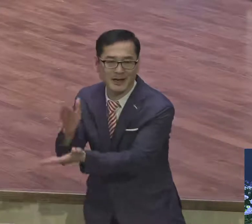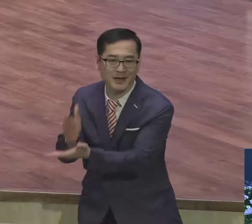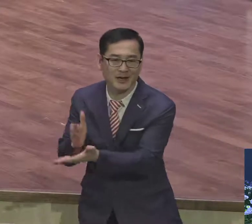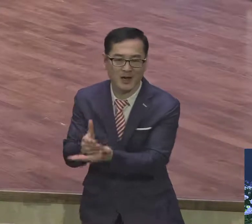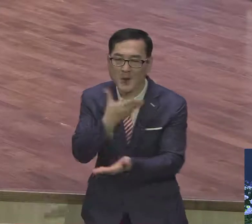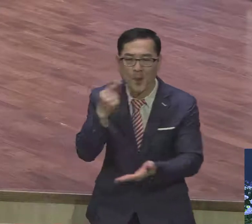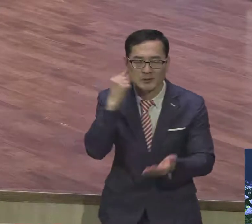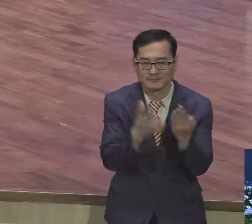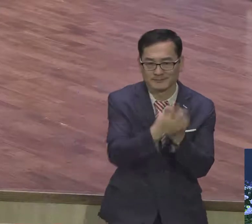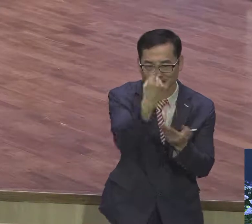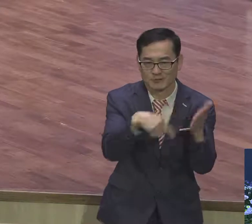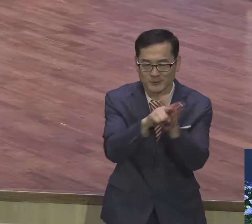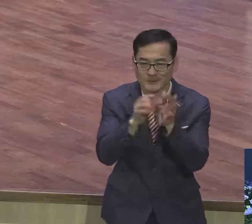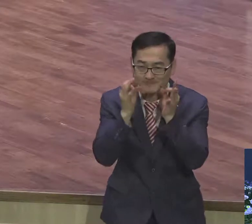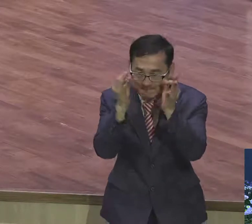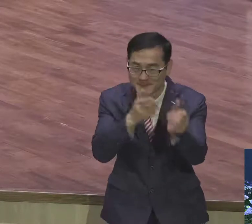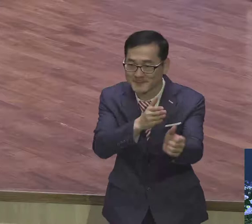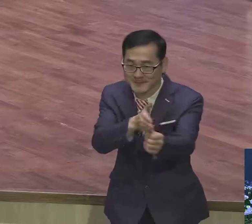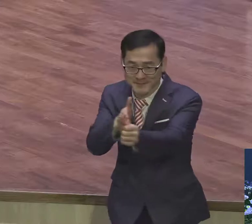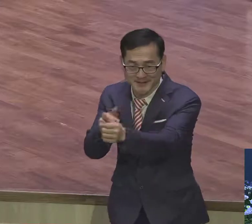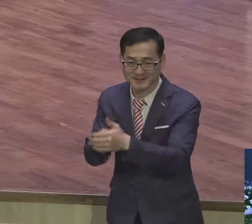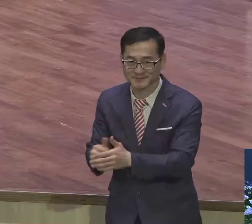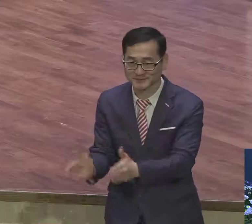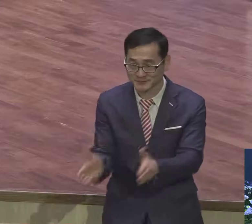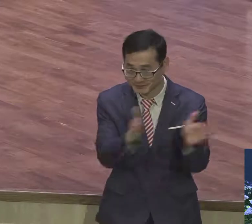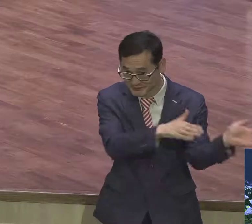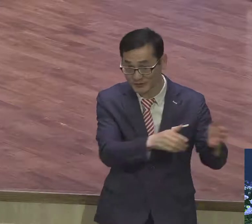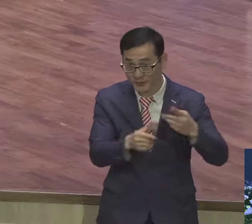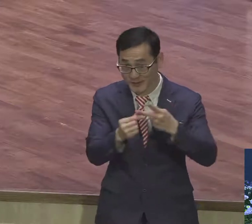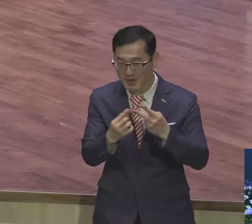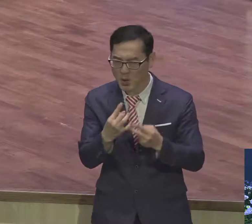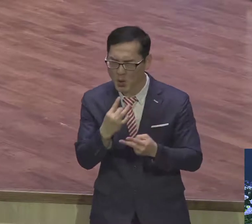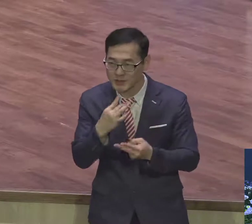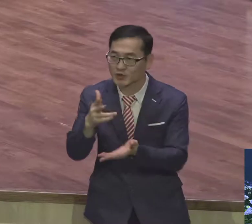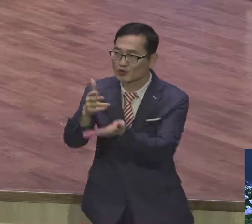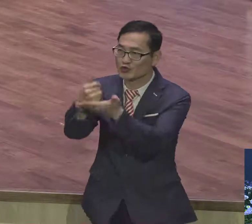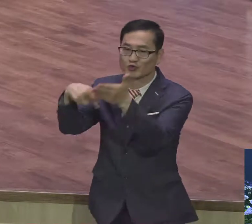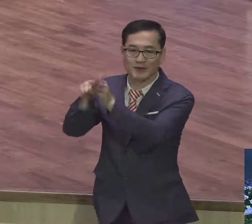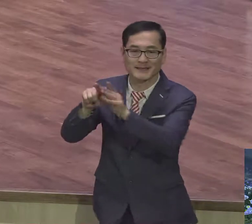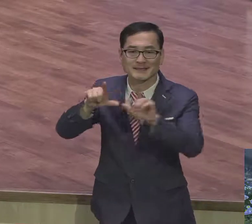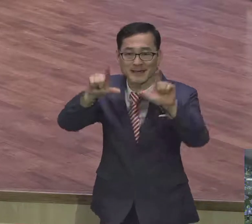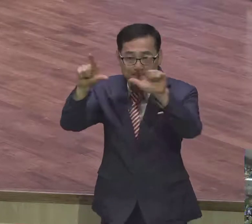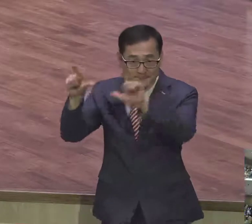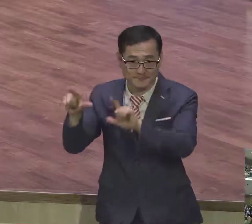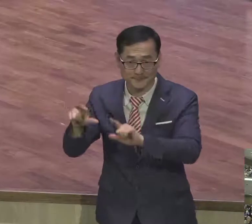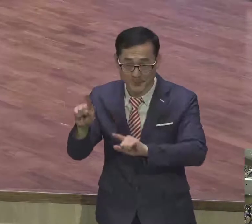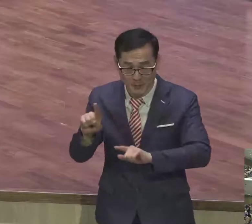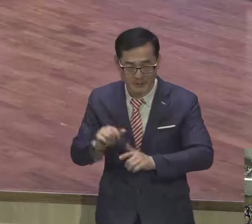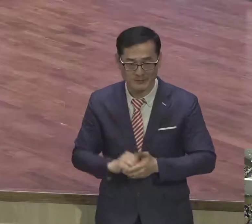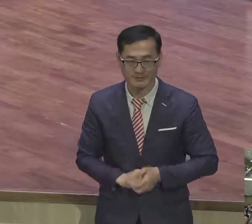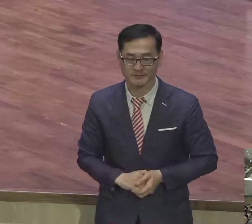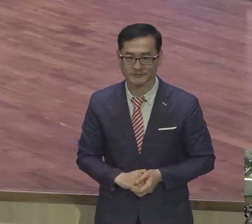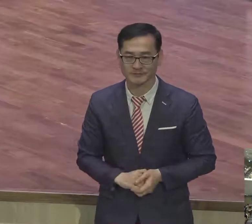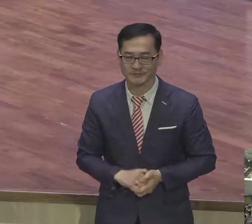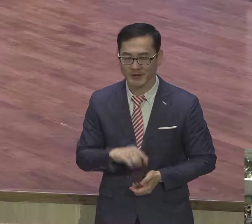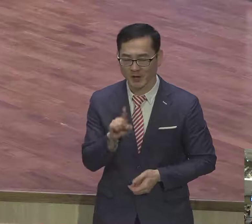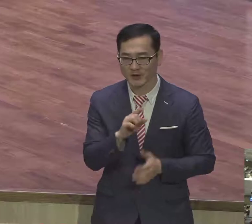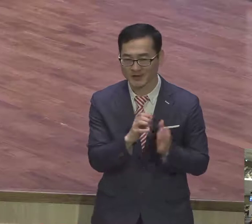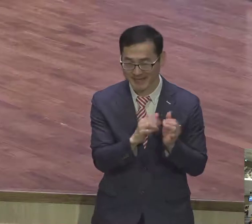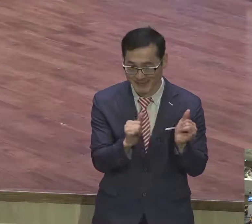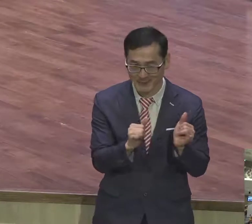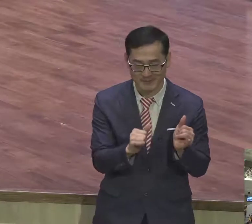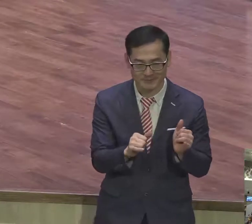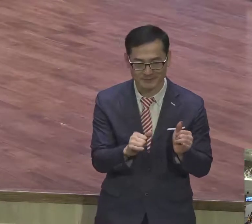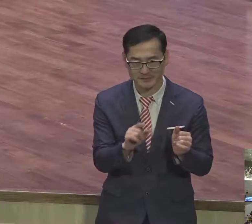자 두번째 오직 주를 위한 삶입니다 5줄로 8절입니다 어떤 사람은 이 날을 저 날보다